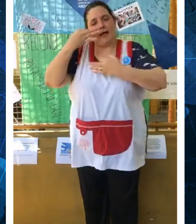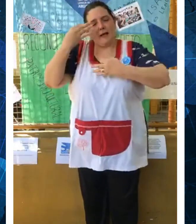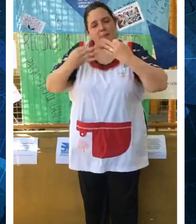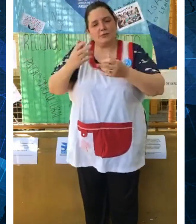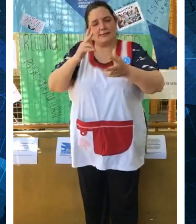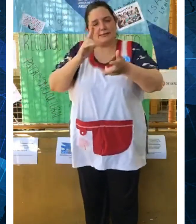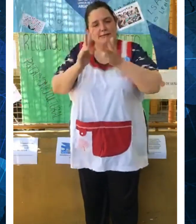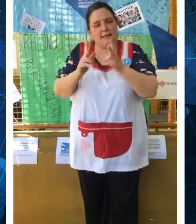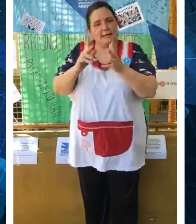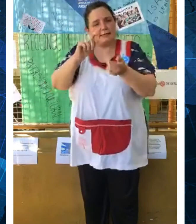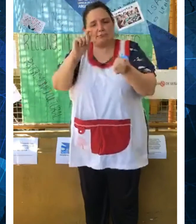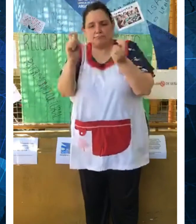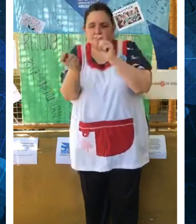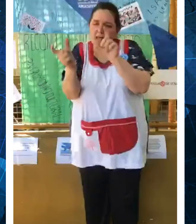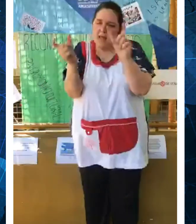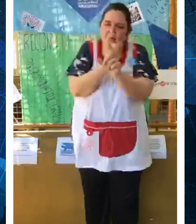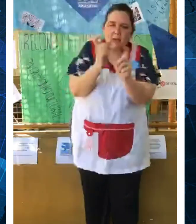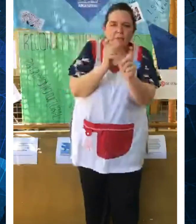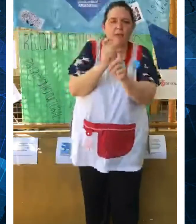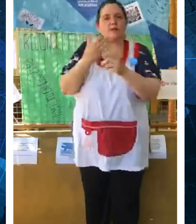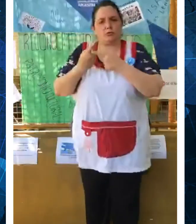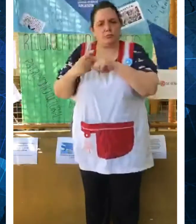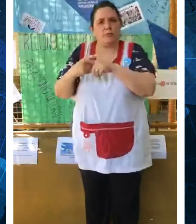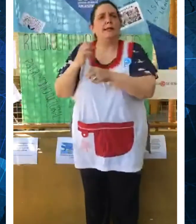analizando, hicimos un trabajo,